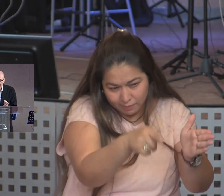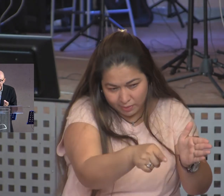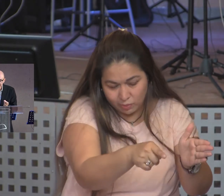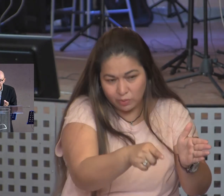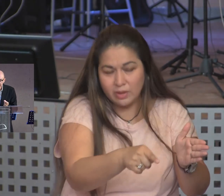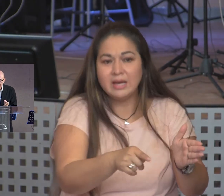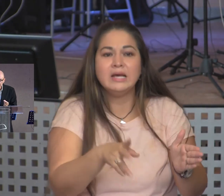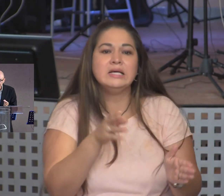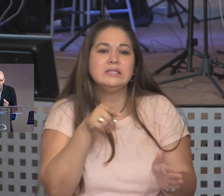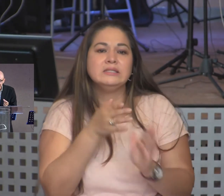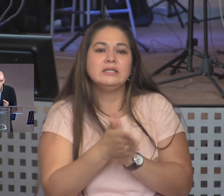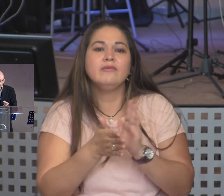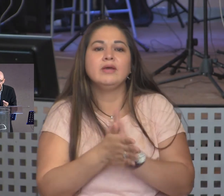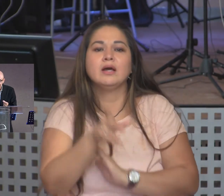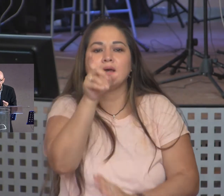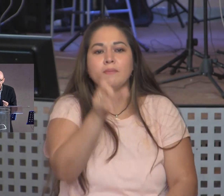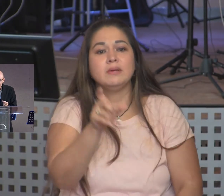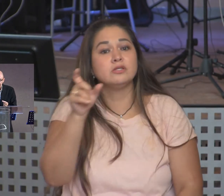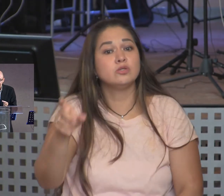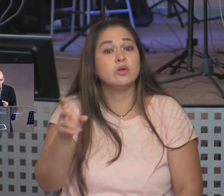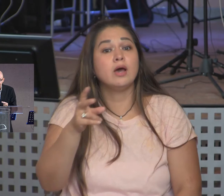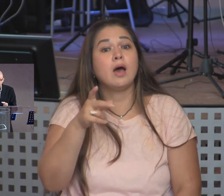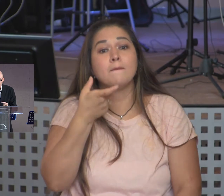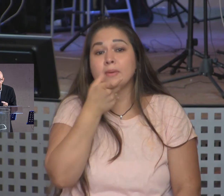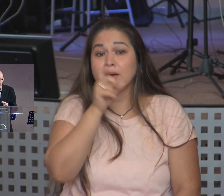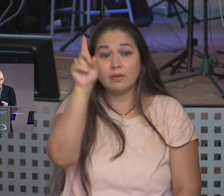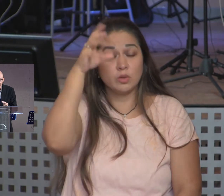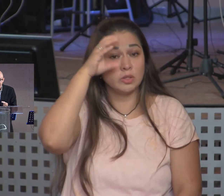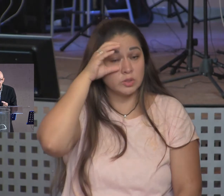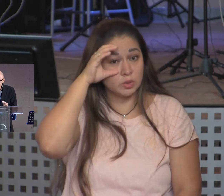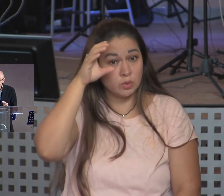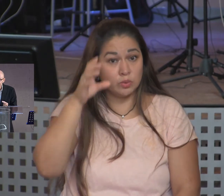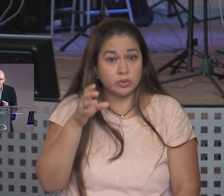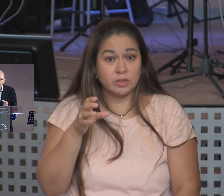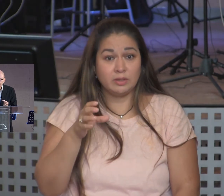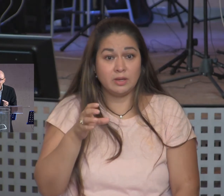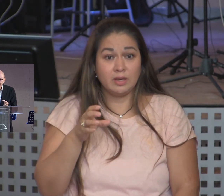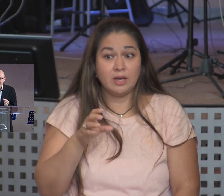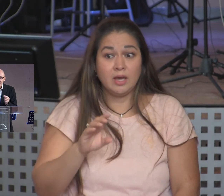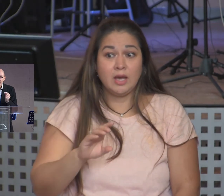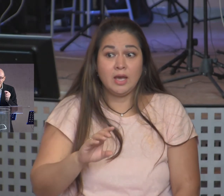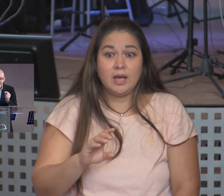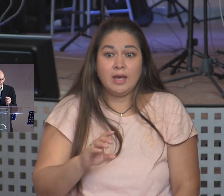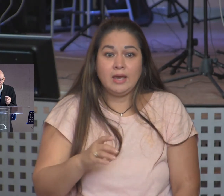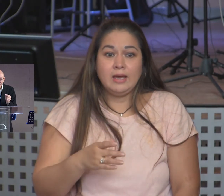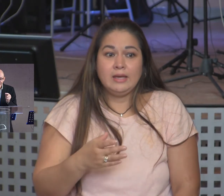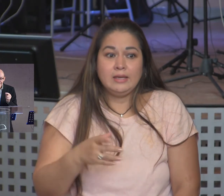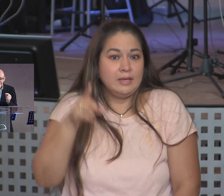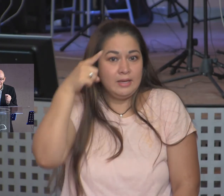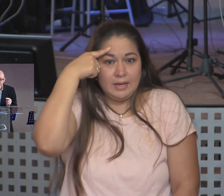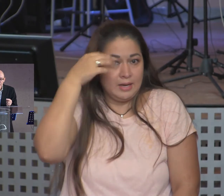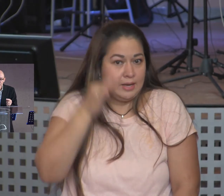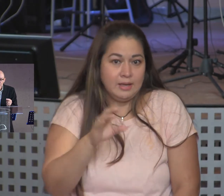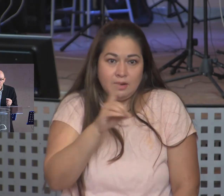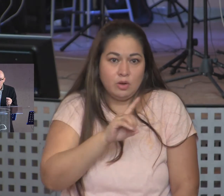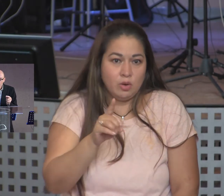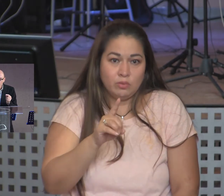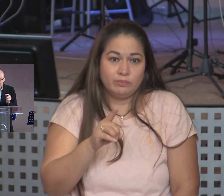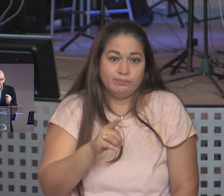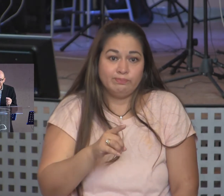la palabra para que no crean y se salven. ¿Sabes qué? La palabra de